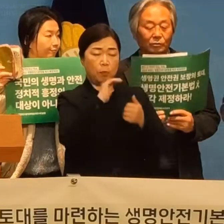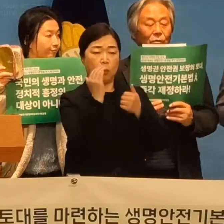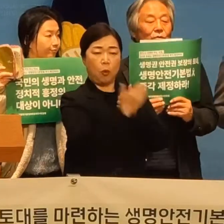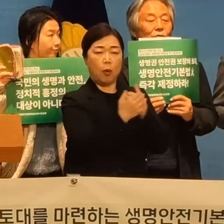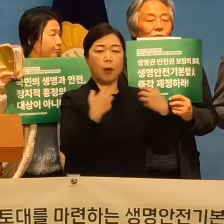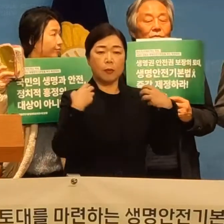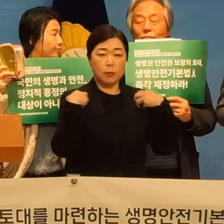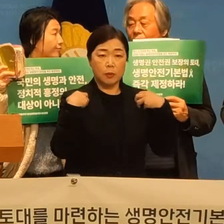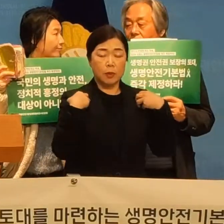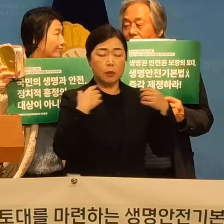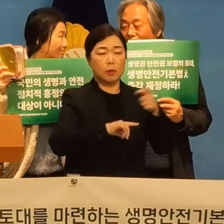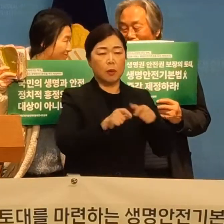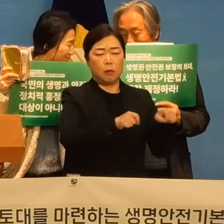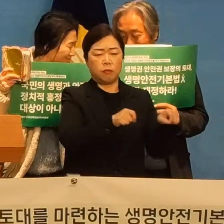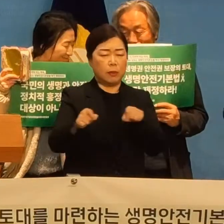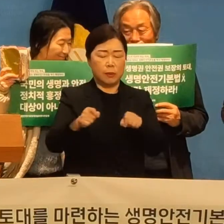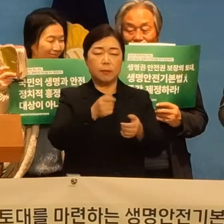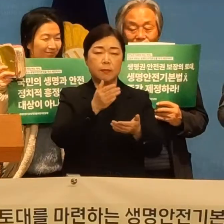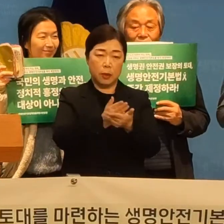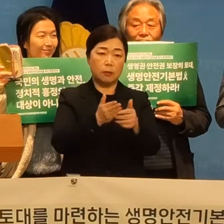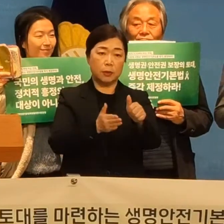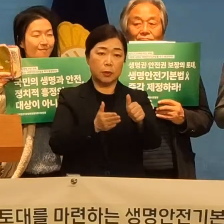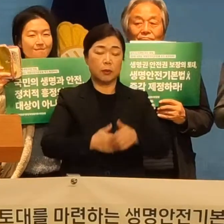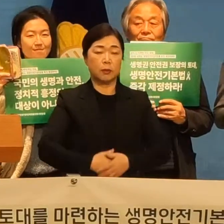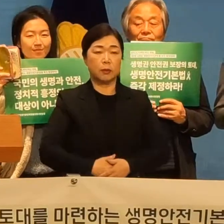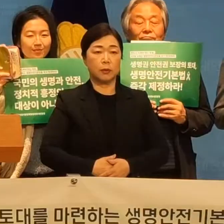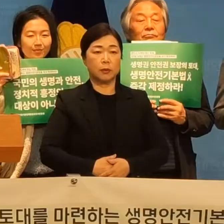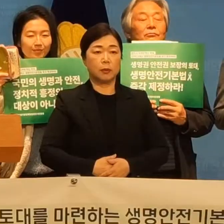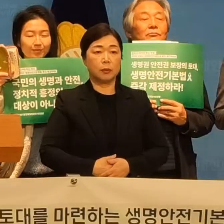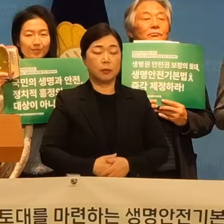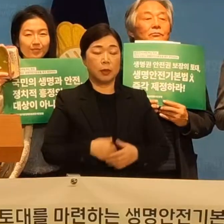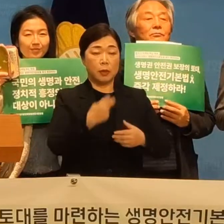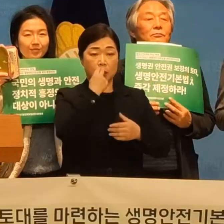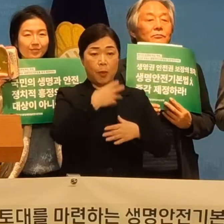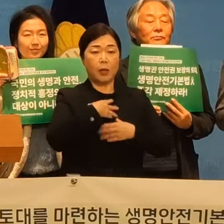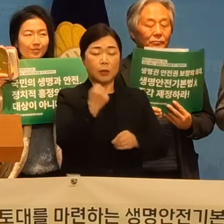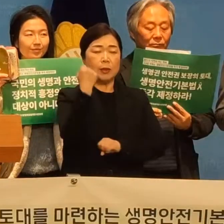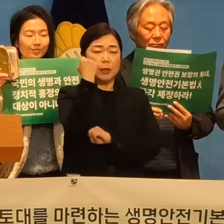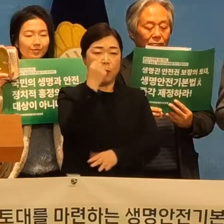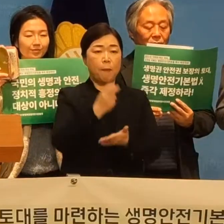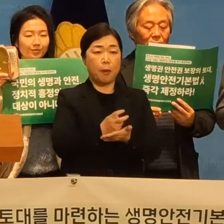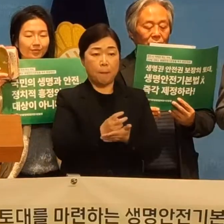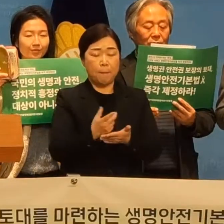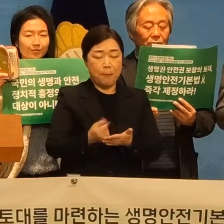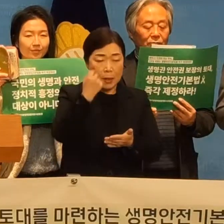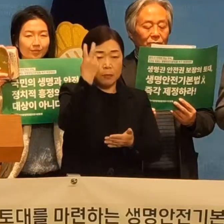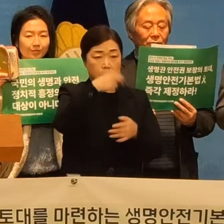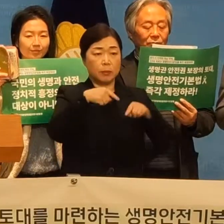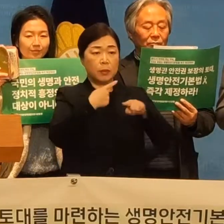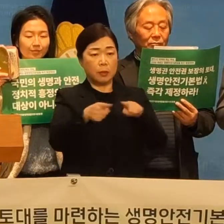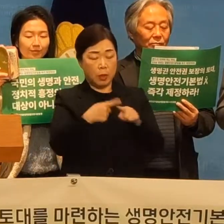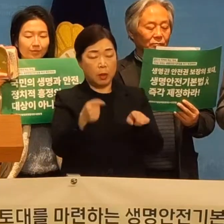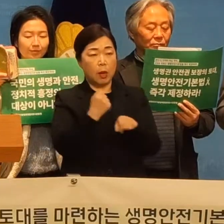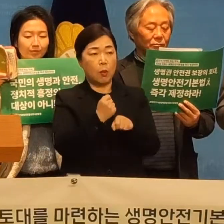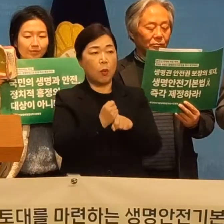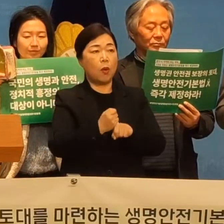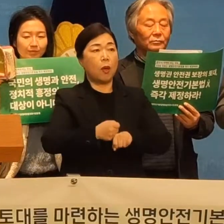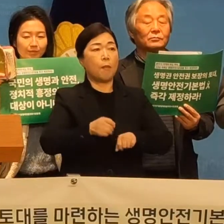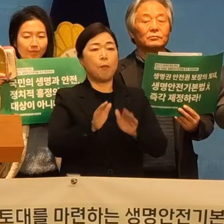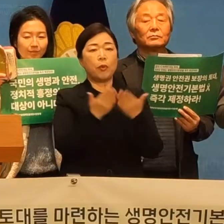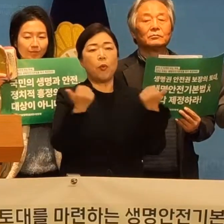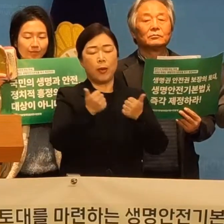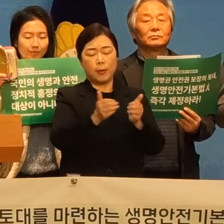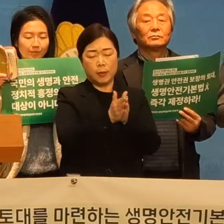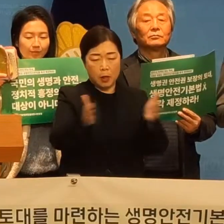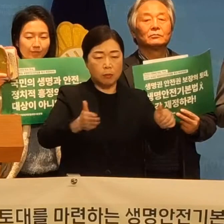더 이상 유예하지 말라. 생명안전기본법 조속히 심사하여 본회의에 상정하라.